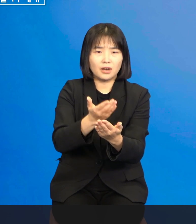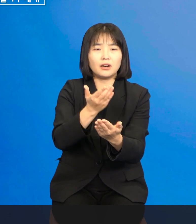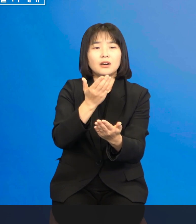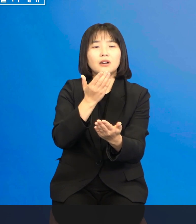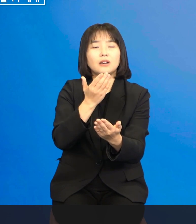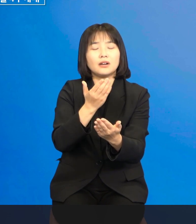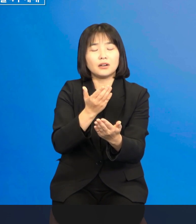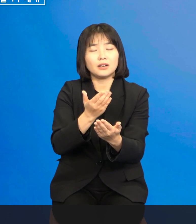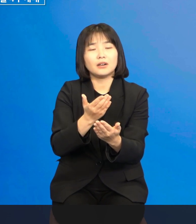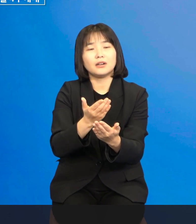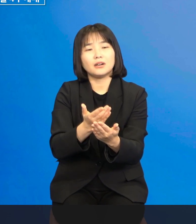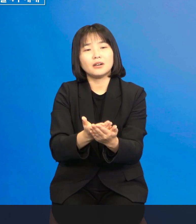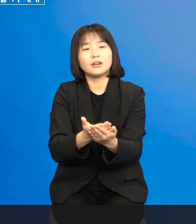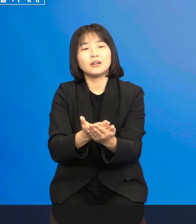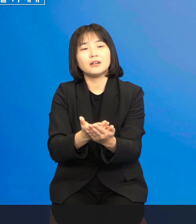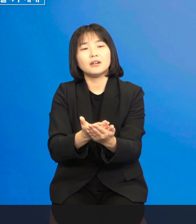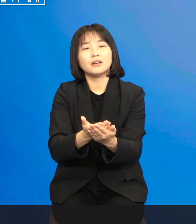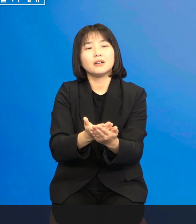하소서.